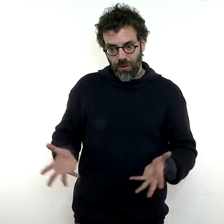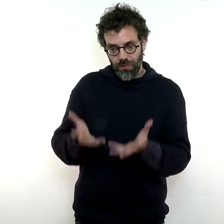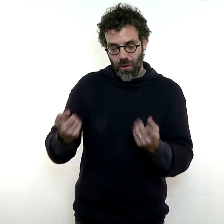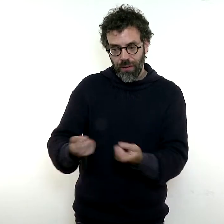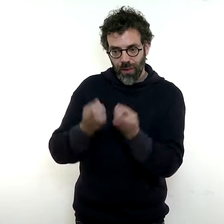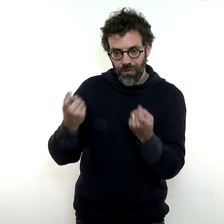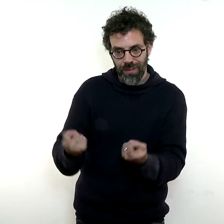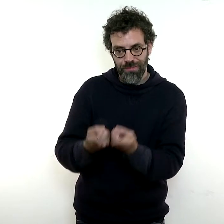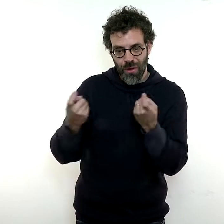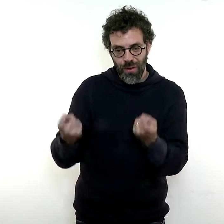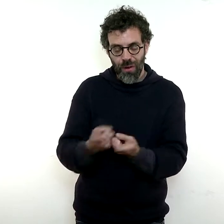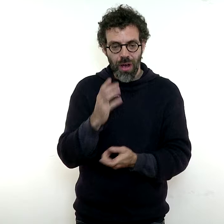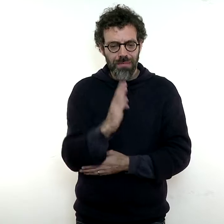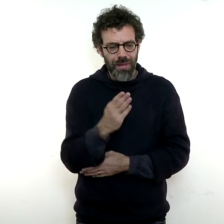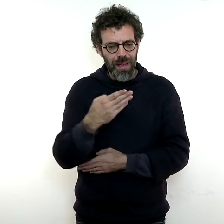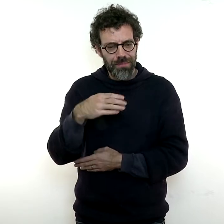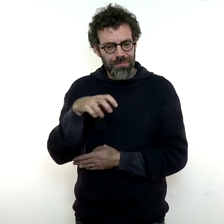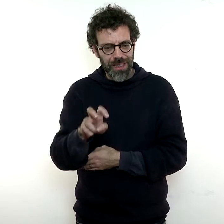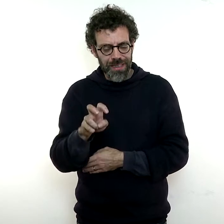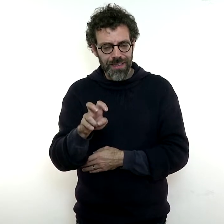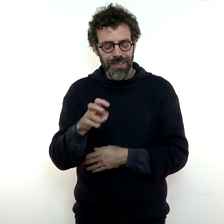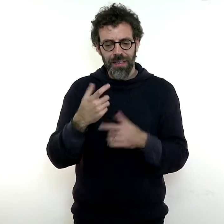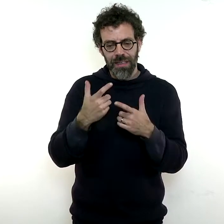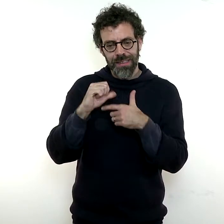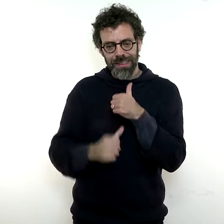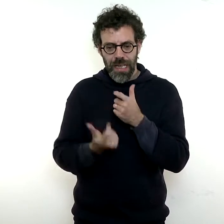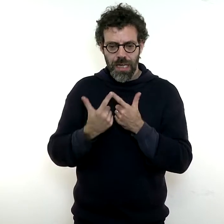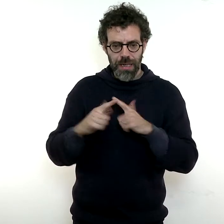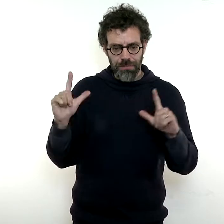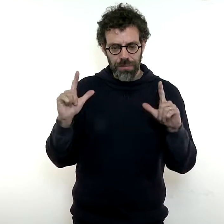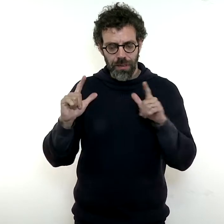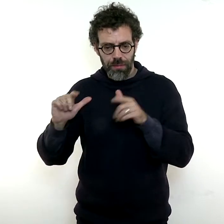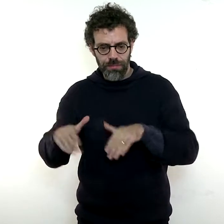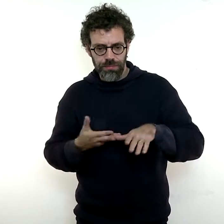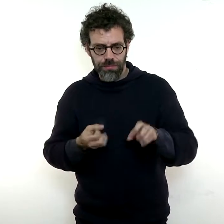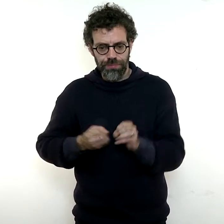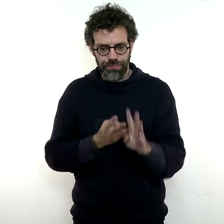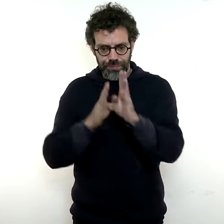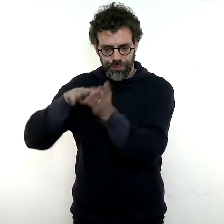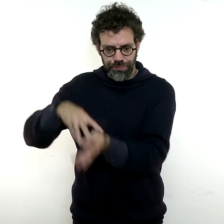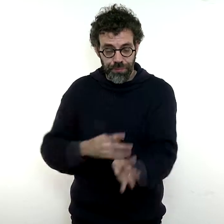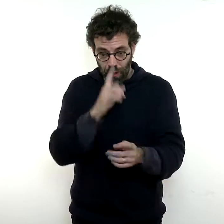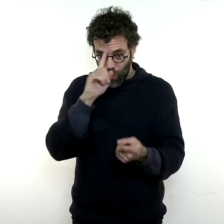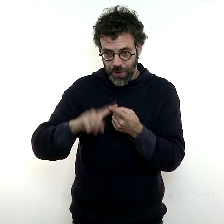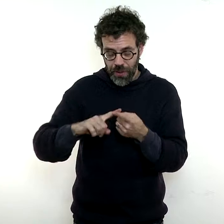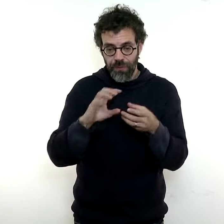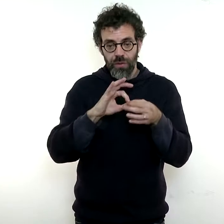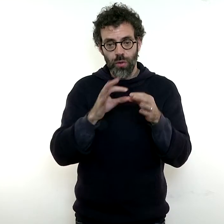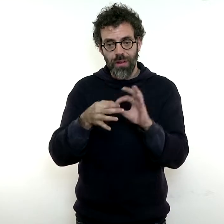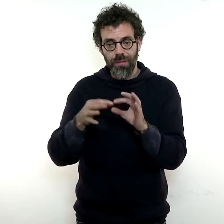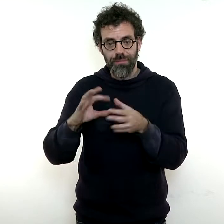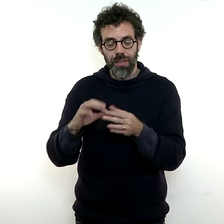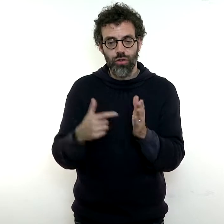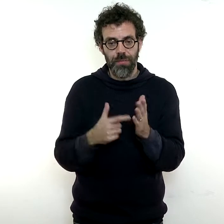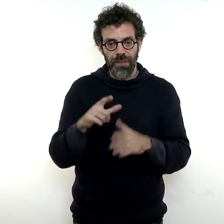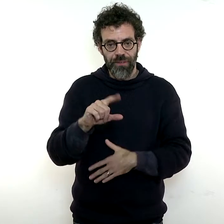Freestyle de la Fédération de cyclisme en vue des Jeux Olympiques d'été en 2024. Le programme de